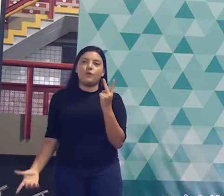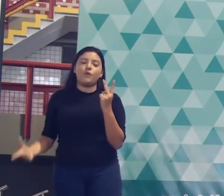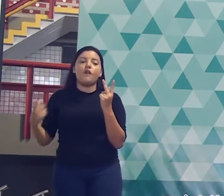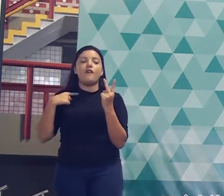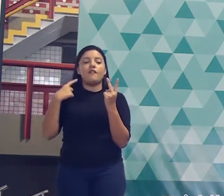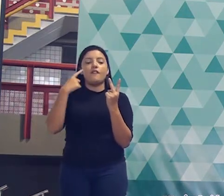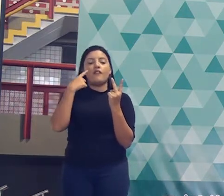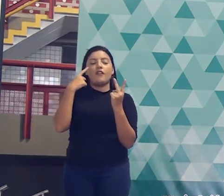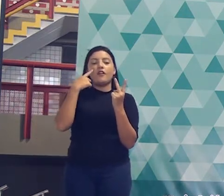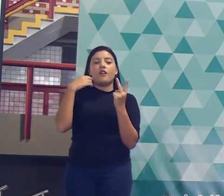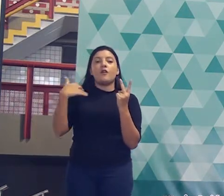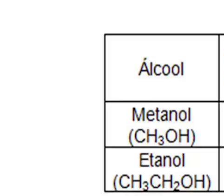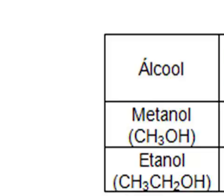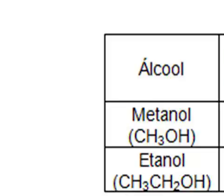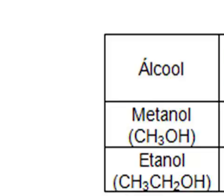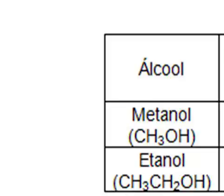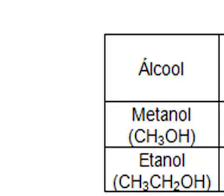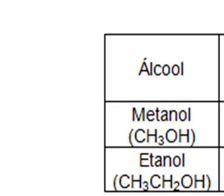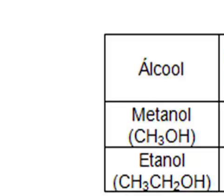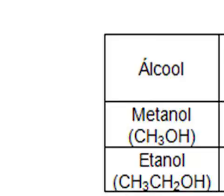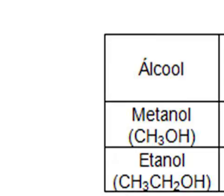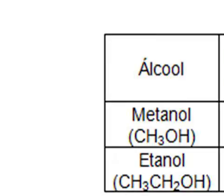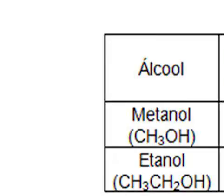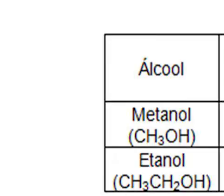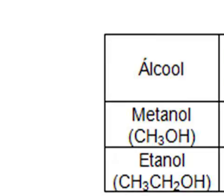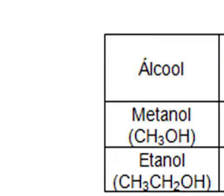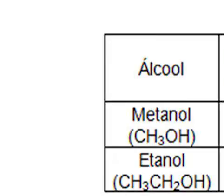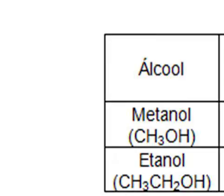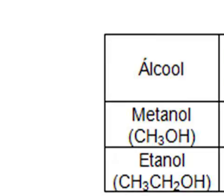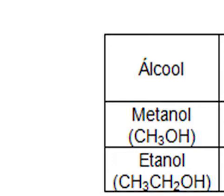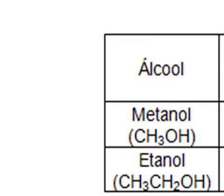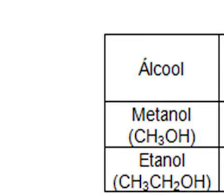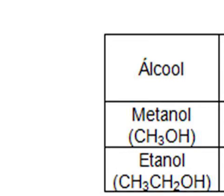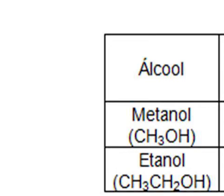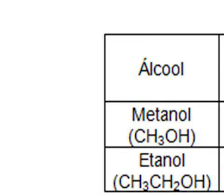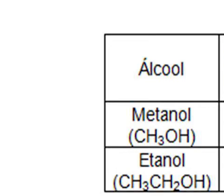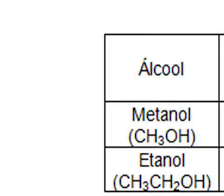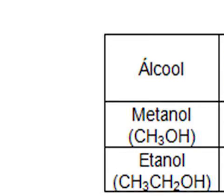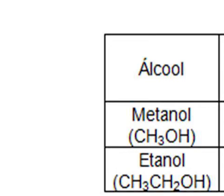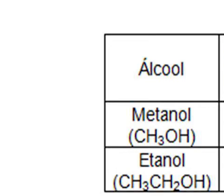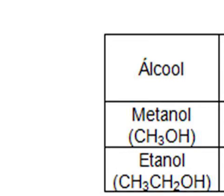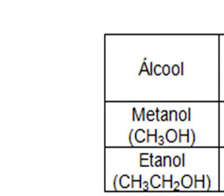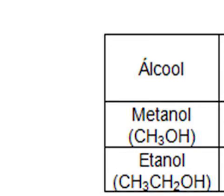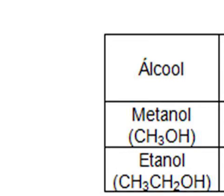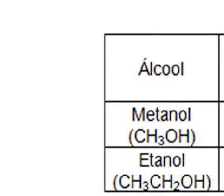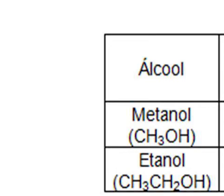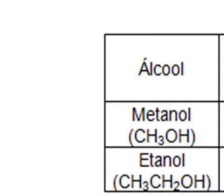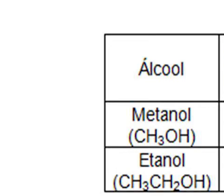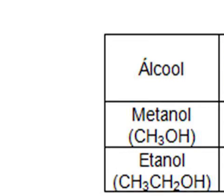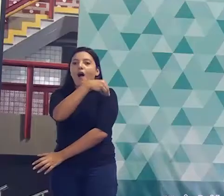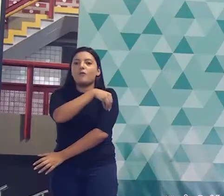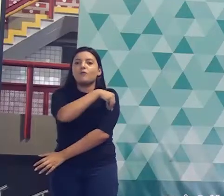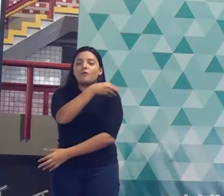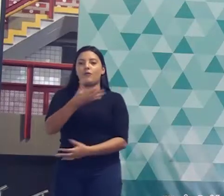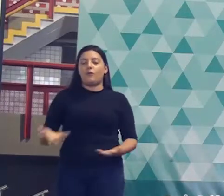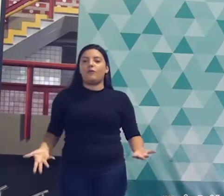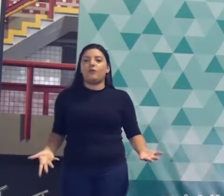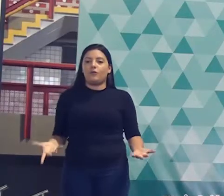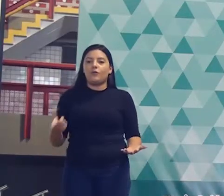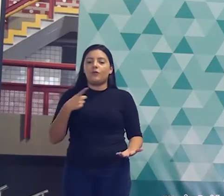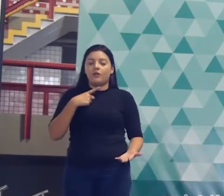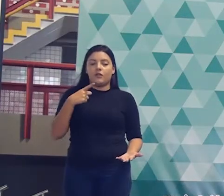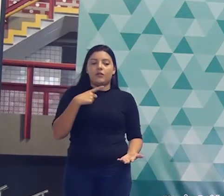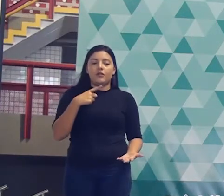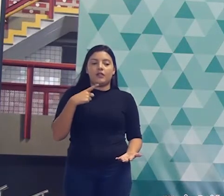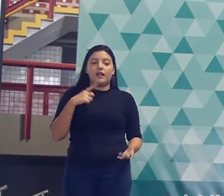função orgânica das duas? Dá uma dica. Toda vida que termina em ol é um álcool. Tem um desses álcools que a gente